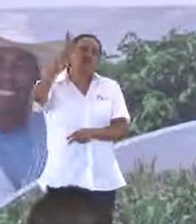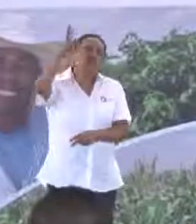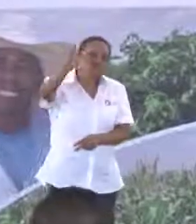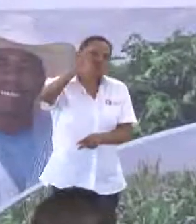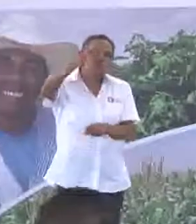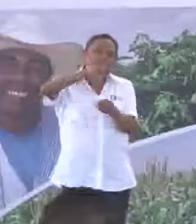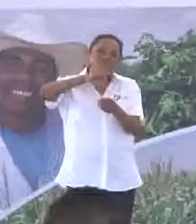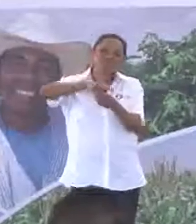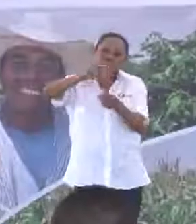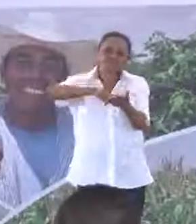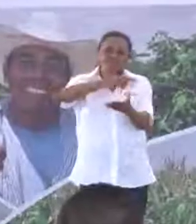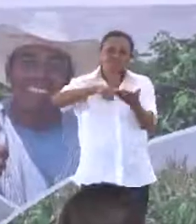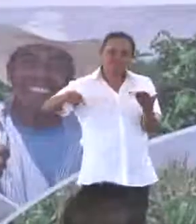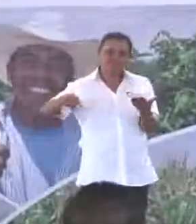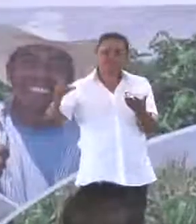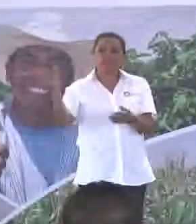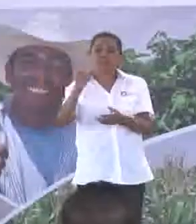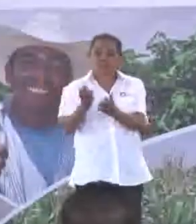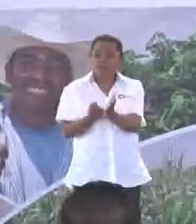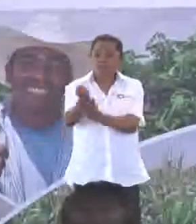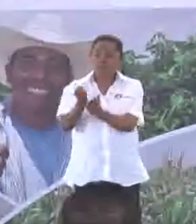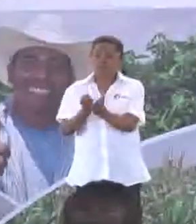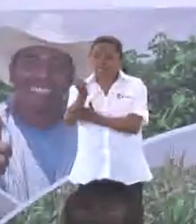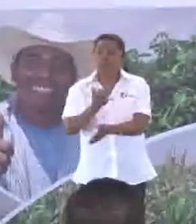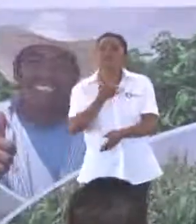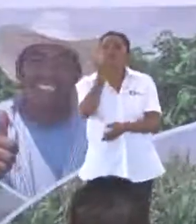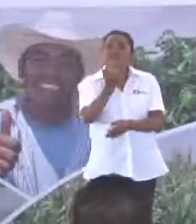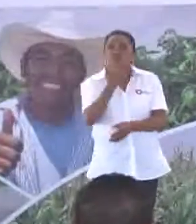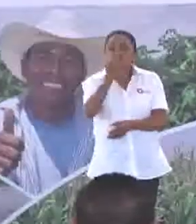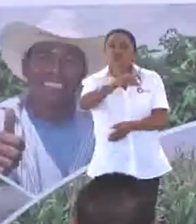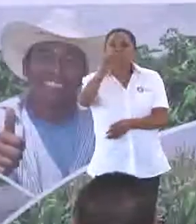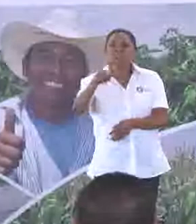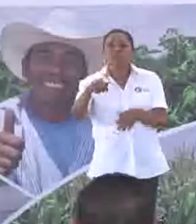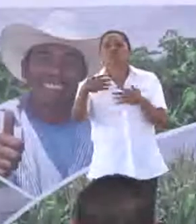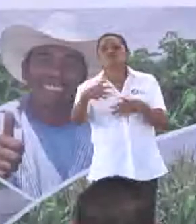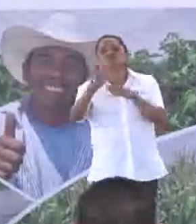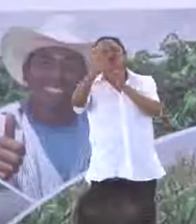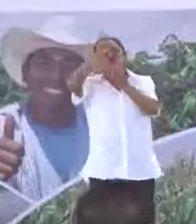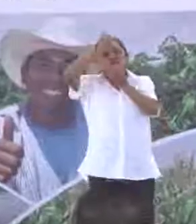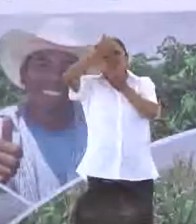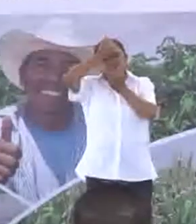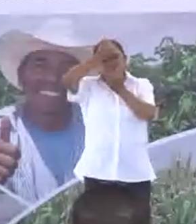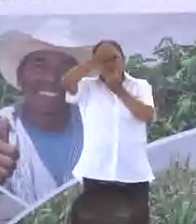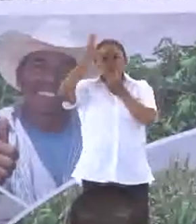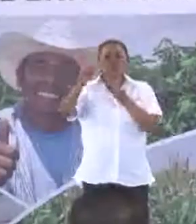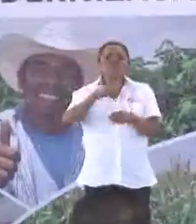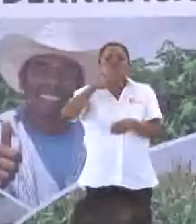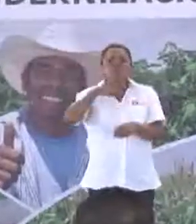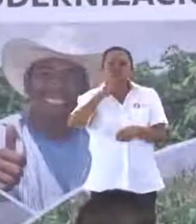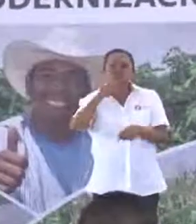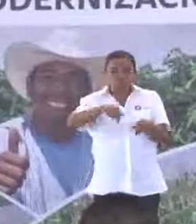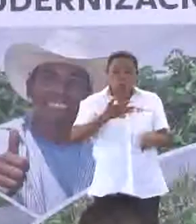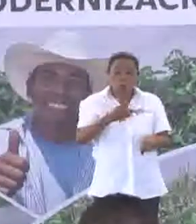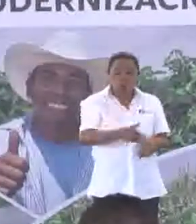tomar. Cuando se toman decisiones equivocadas, después uno se arrepiente porque no se dio cuenta lo que tenía